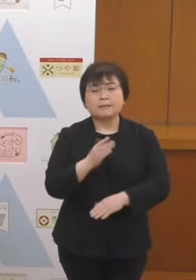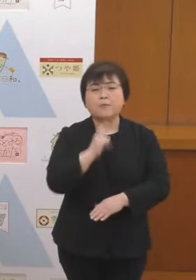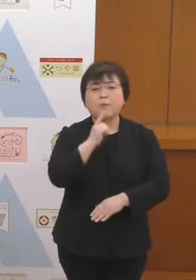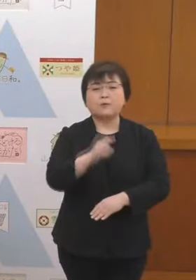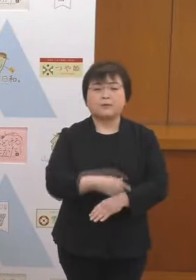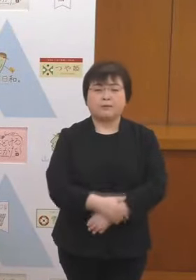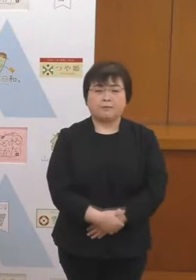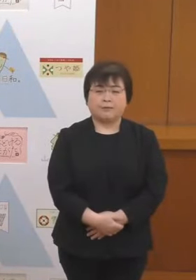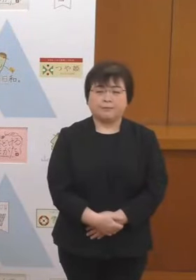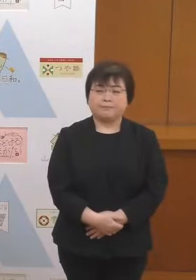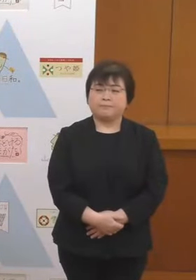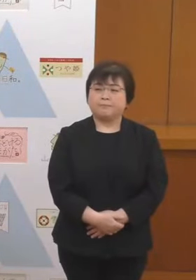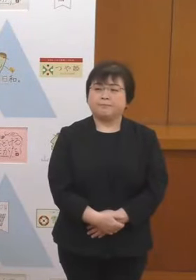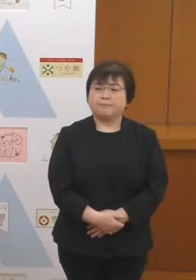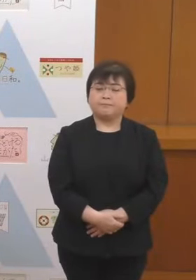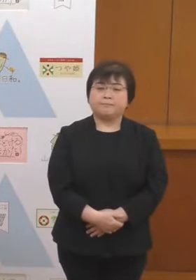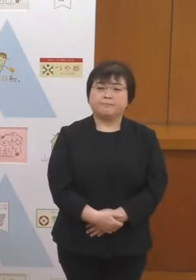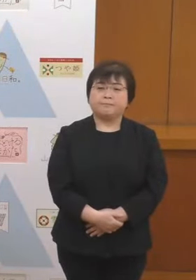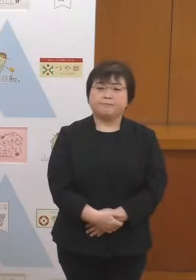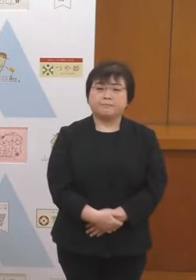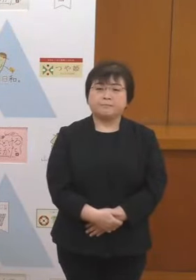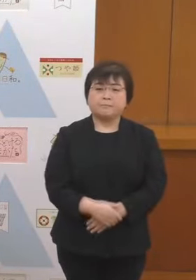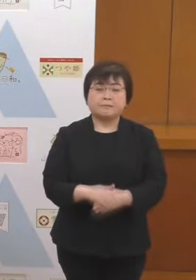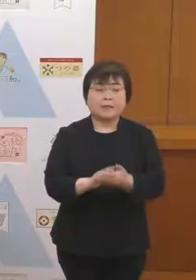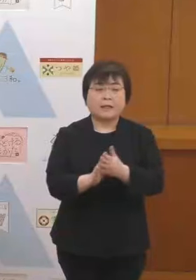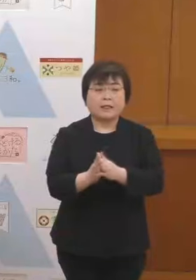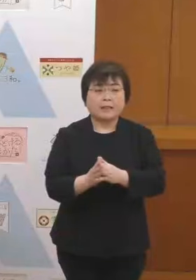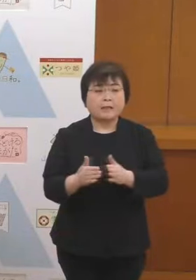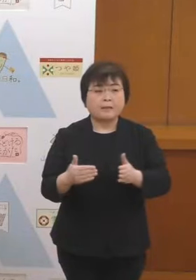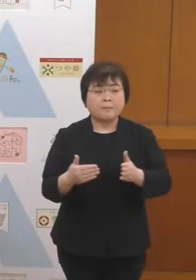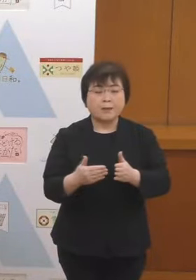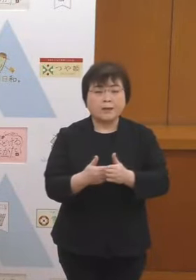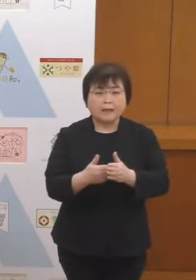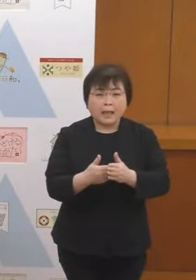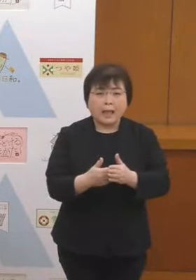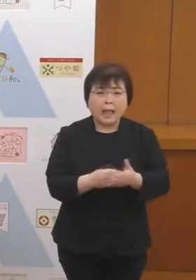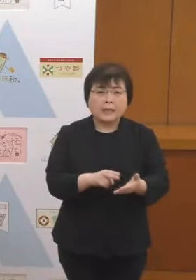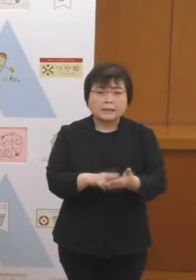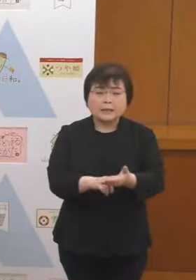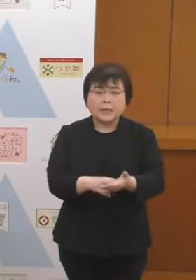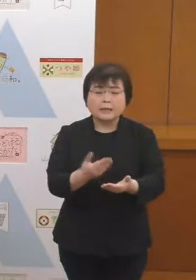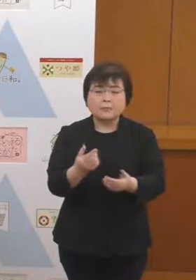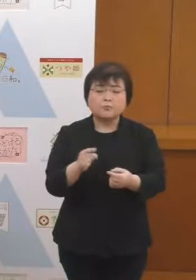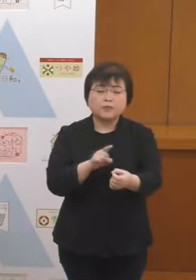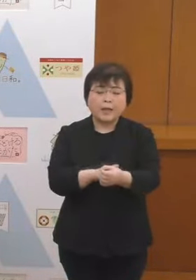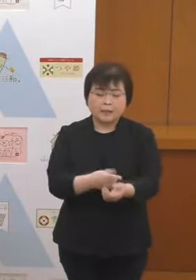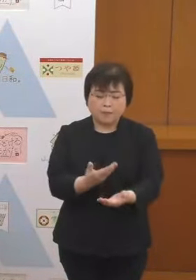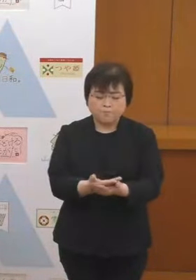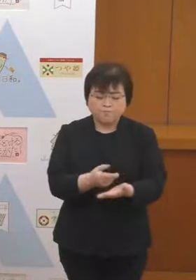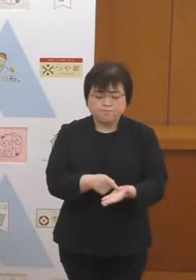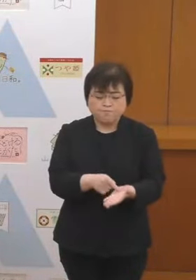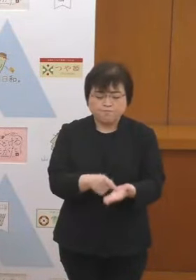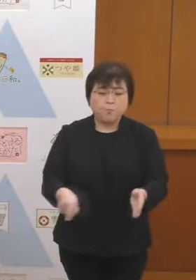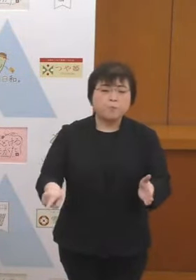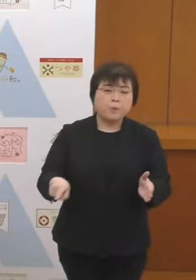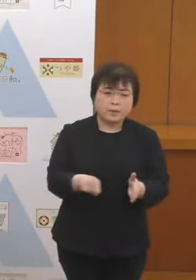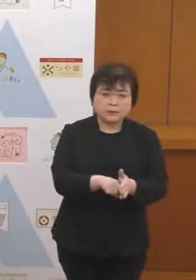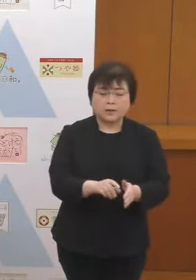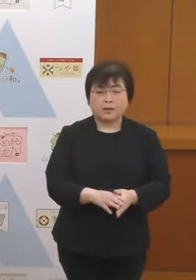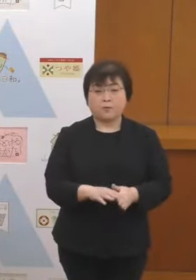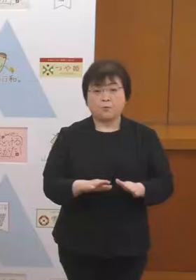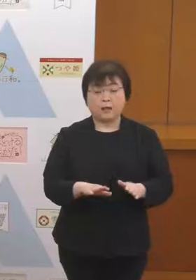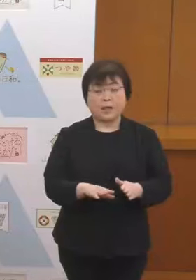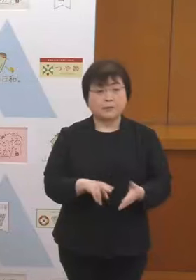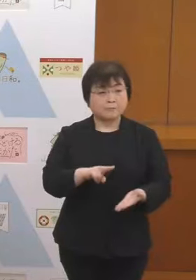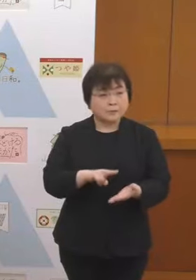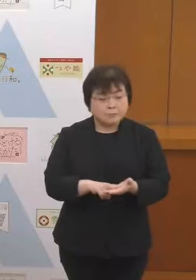申し上げておりますえ県ではこれまでも基地公案の指定に向けて要望してきたところでありますこの度